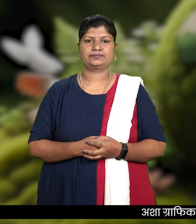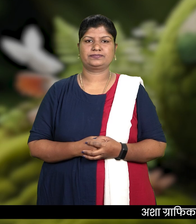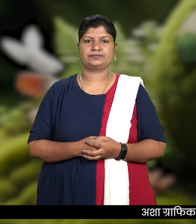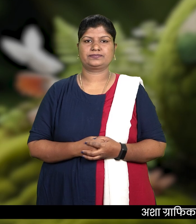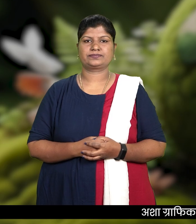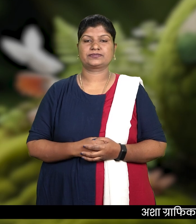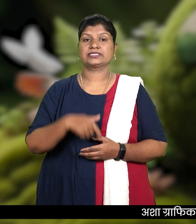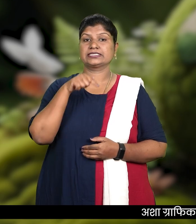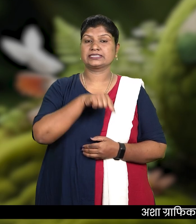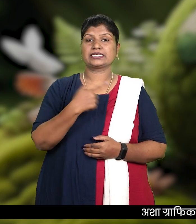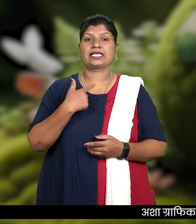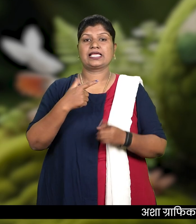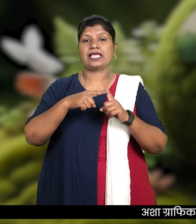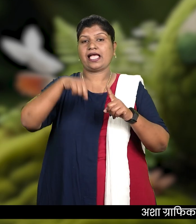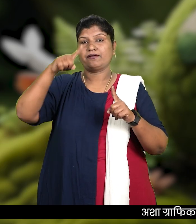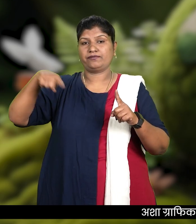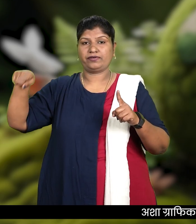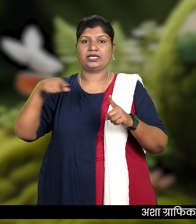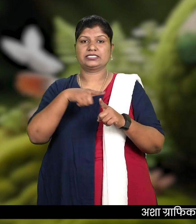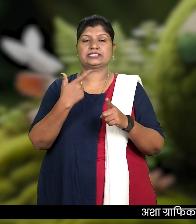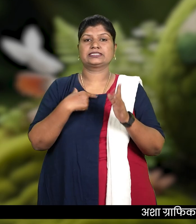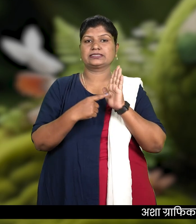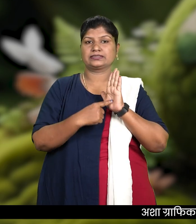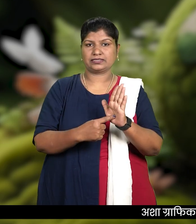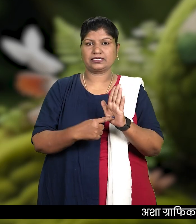अशा ग्राफिकल प्रेझेंटेशनला इकॉलॉजिकल पिरामिड असे म्हणतात.